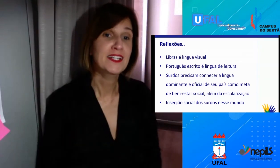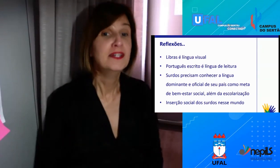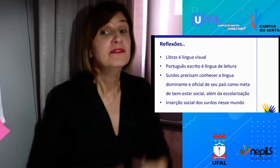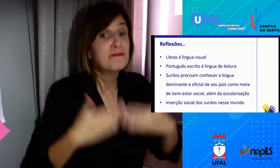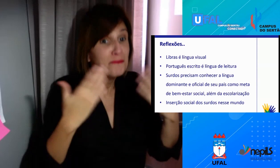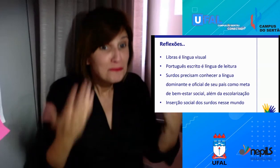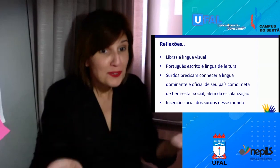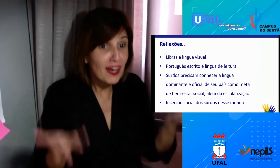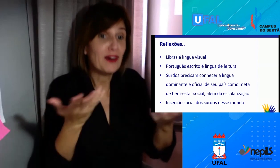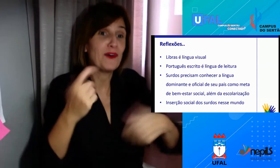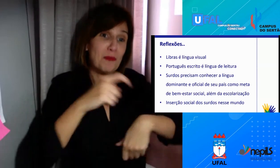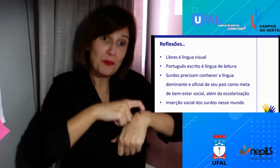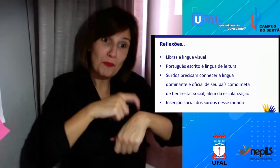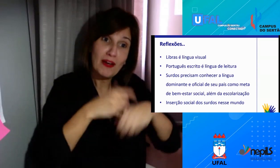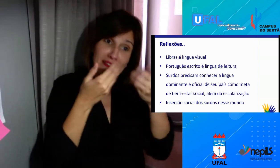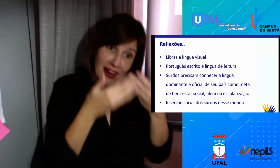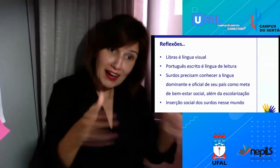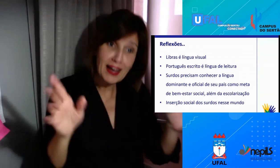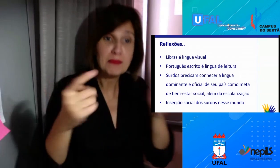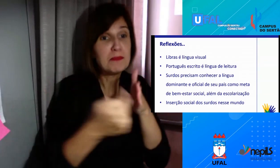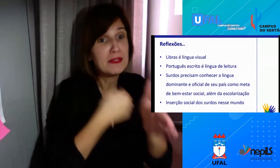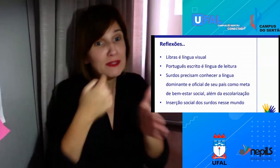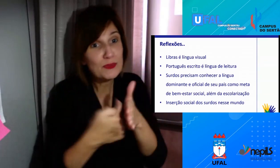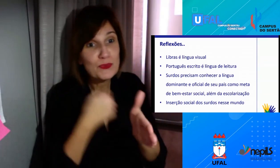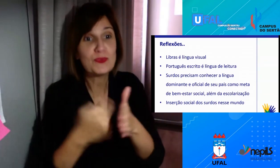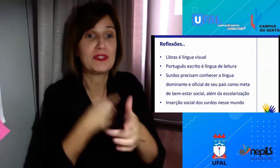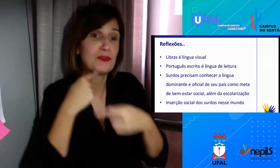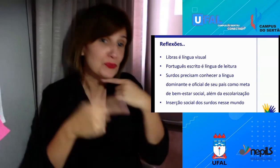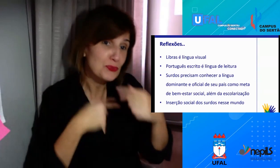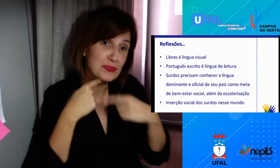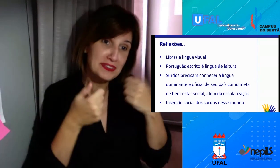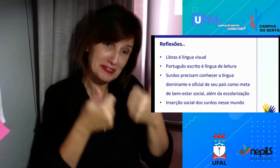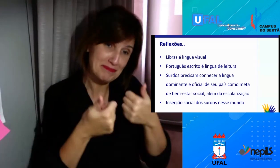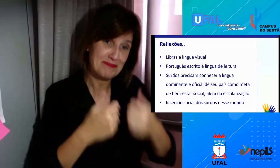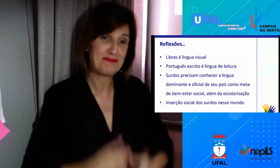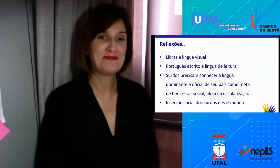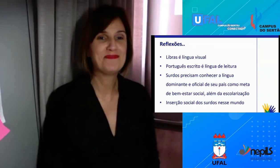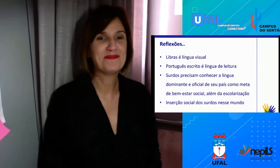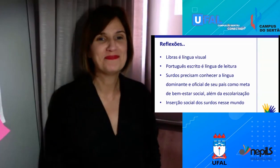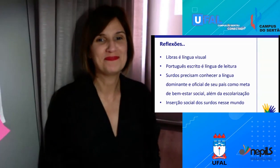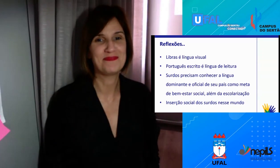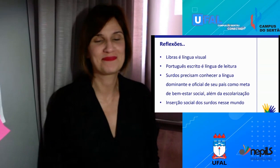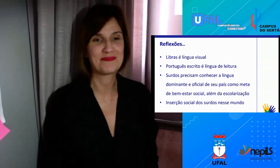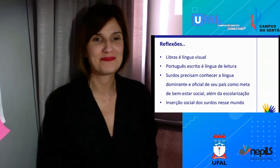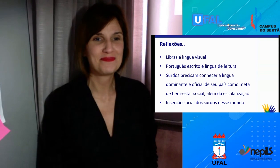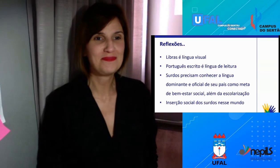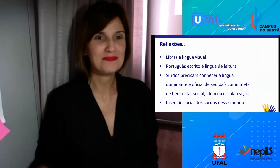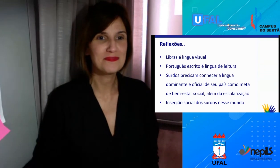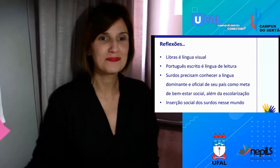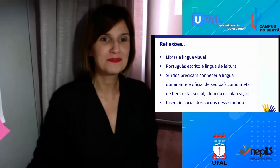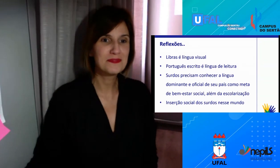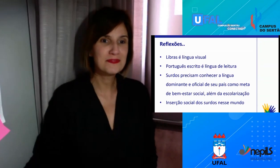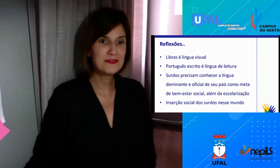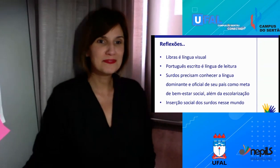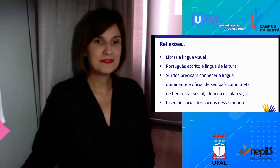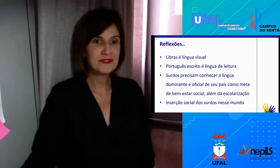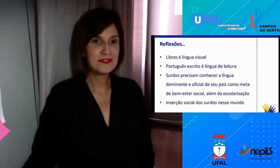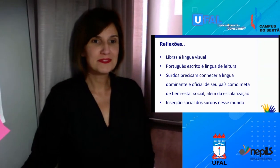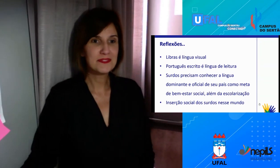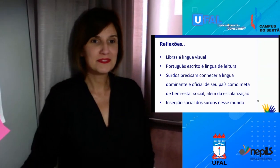diretora Crisiane pretende que seja publicado esse documento. E agora, então, fiquem à vontade para trazer suas perguntas,